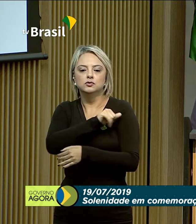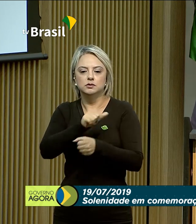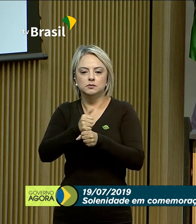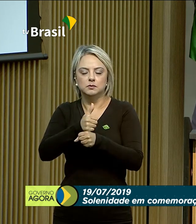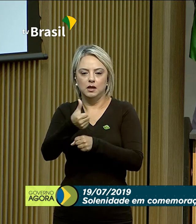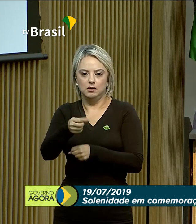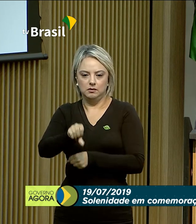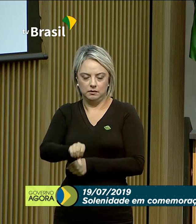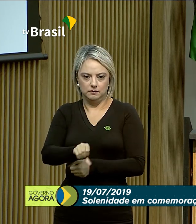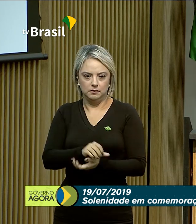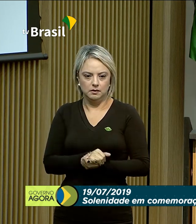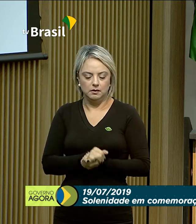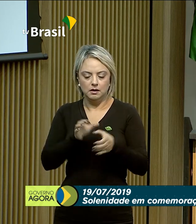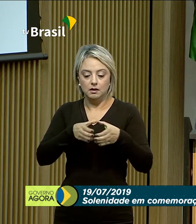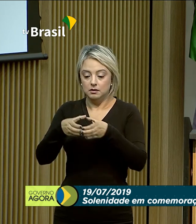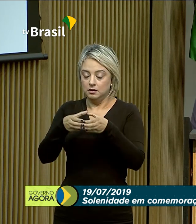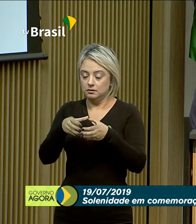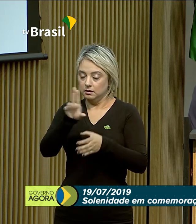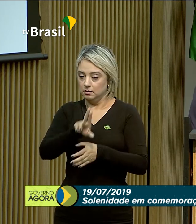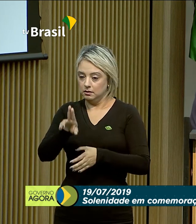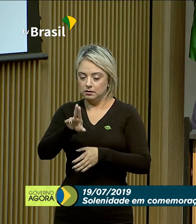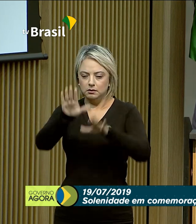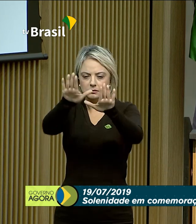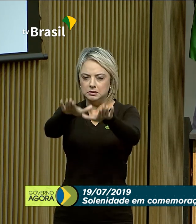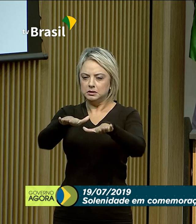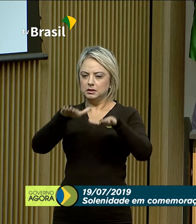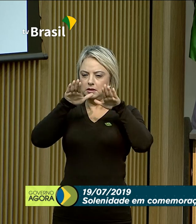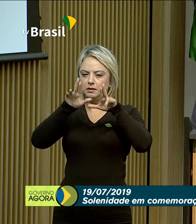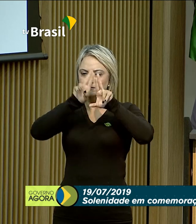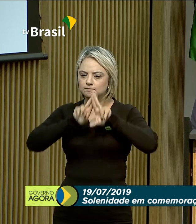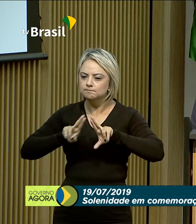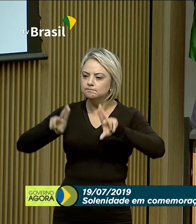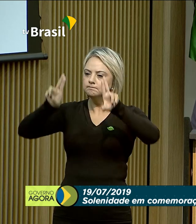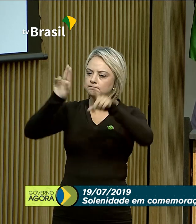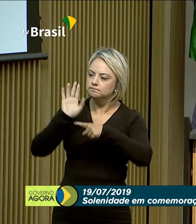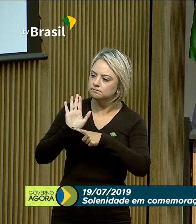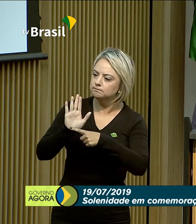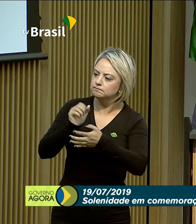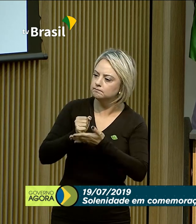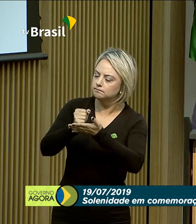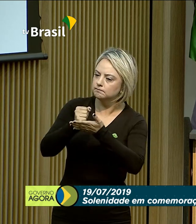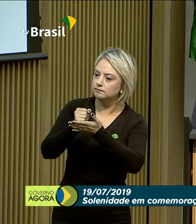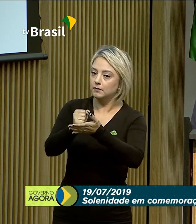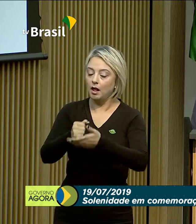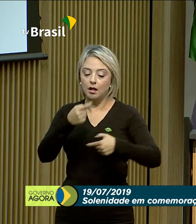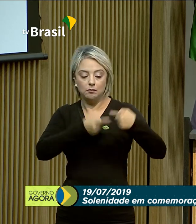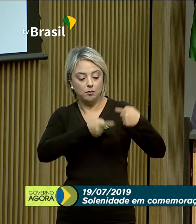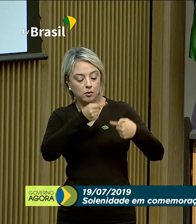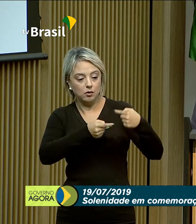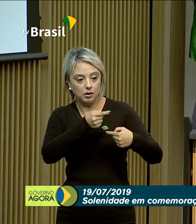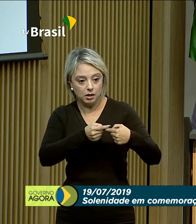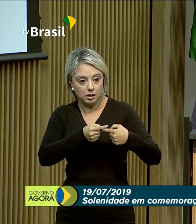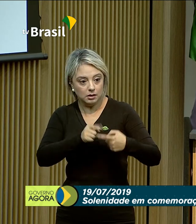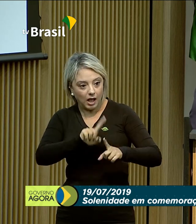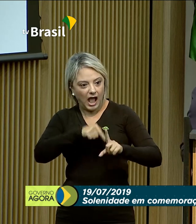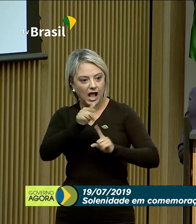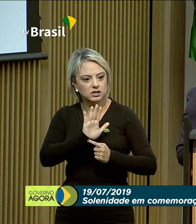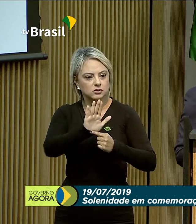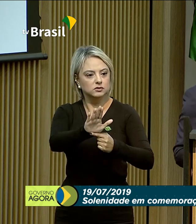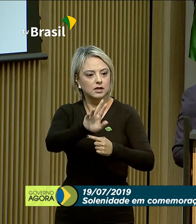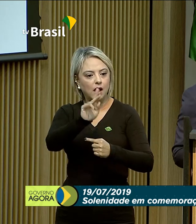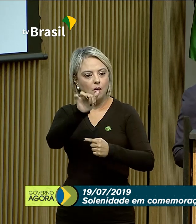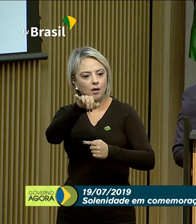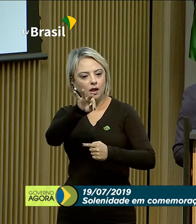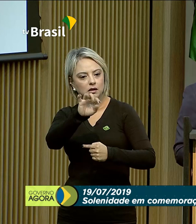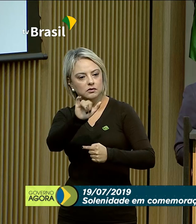69. A seleção foi usada em um evento na ONU para auxiliar na recuperação política e econômica do Haiti.